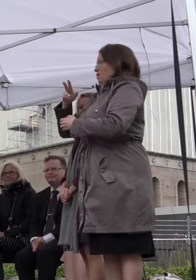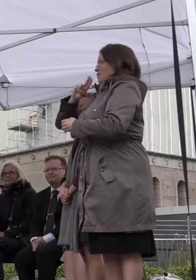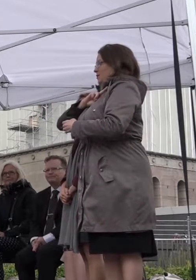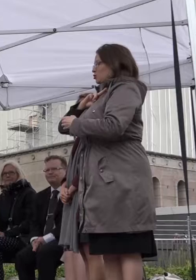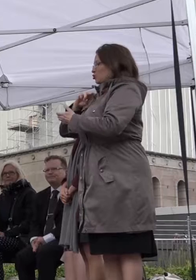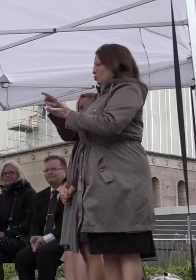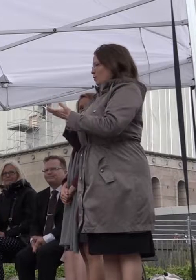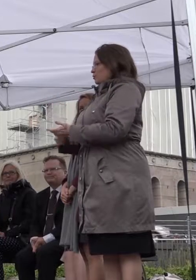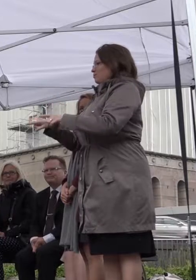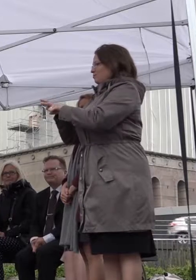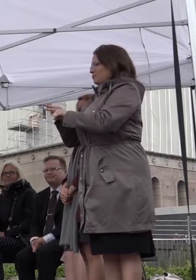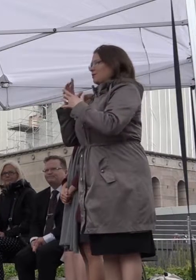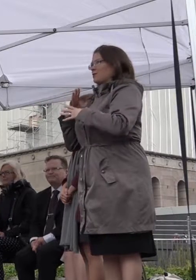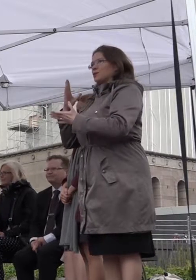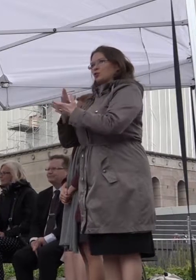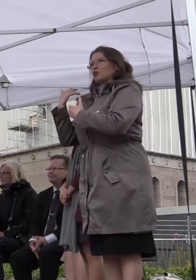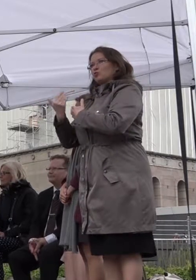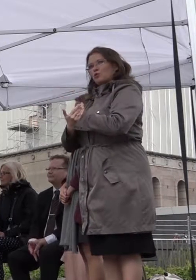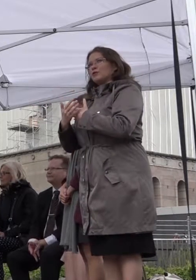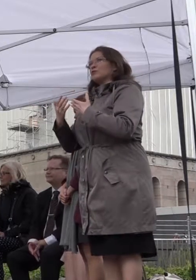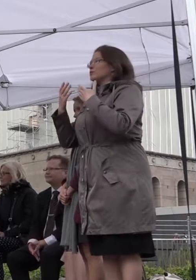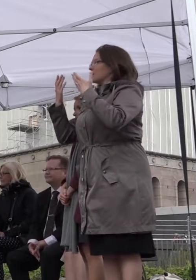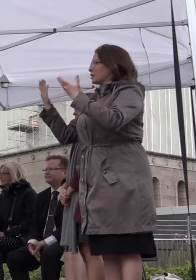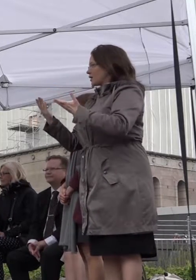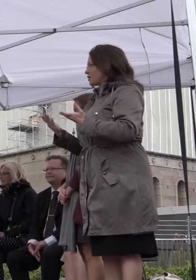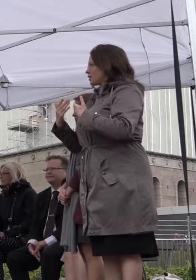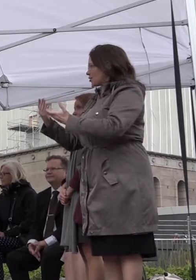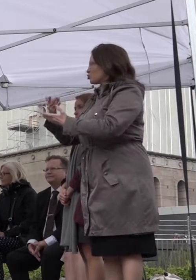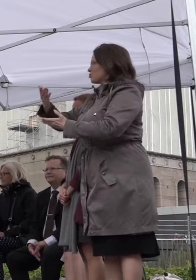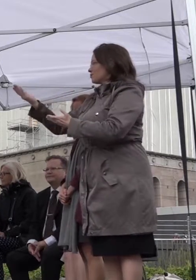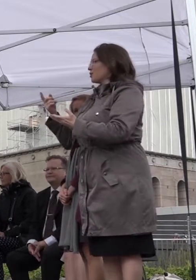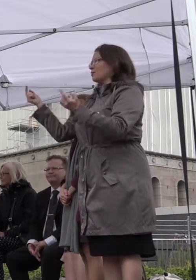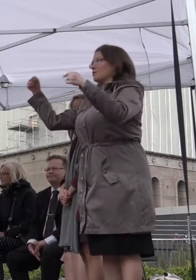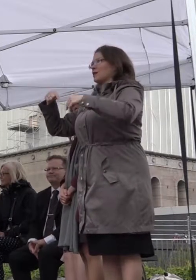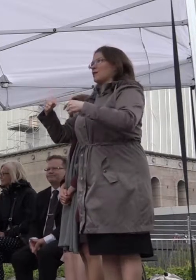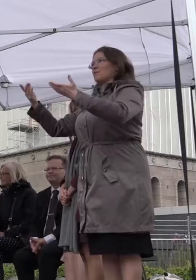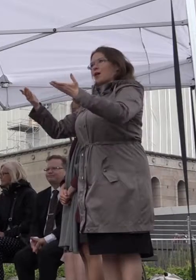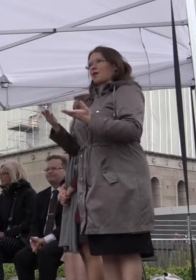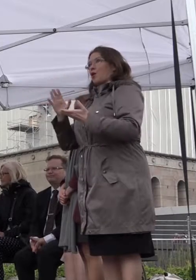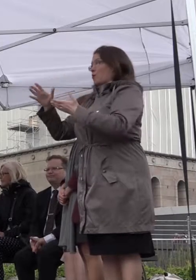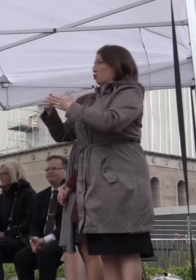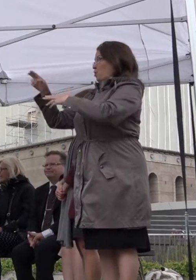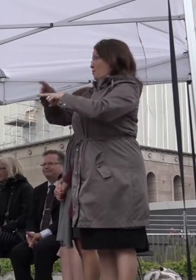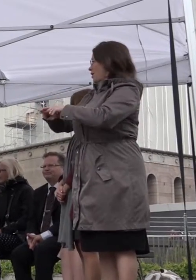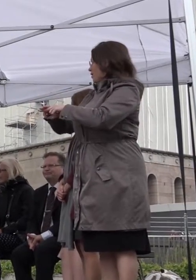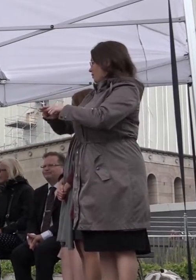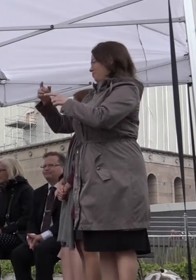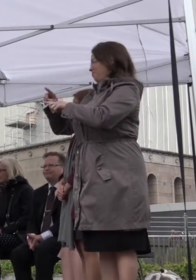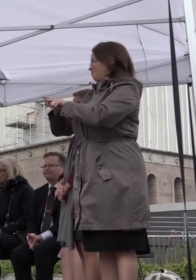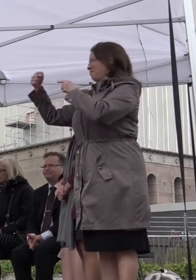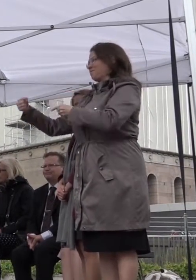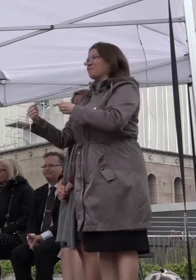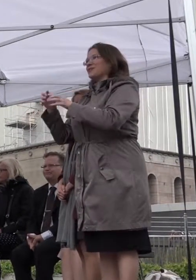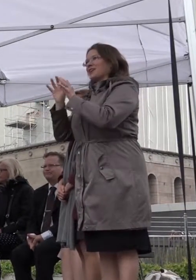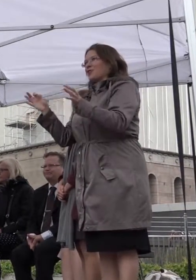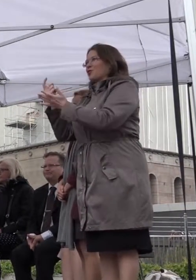täytäntöönpanosta ja vammaisten oikeuksien turvaamista. Kiitos teille, jotka olette paikalla täällä teidän työpaikkanne edustalla. Se on hienoa ja tärkeää.